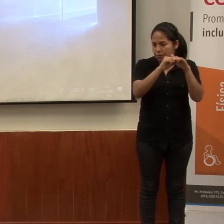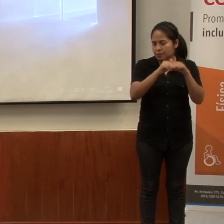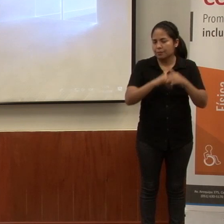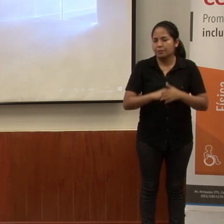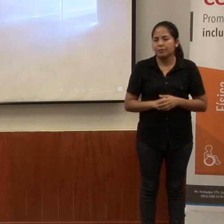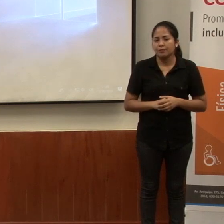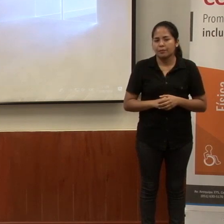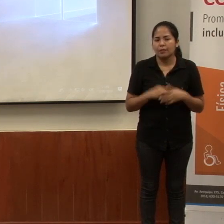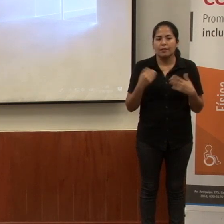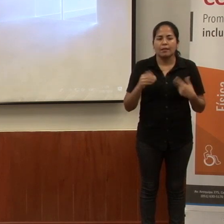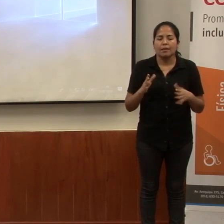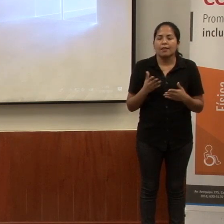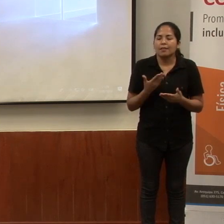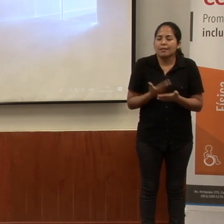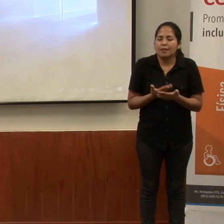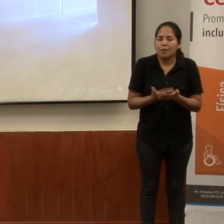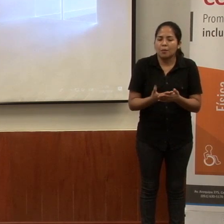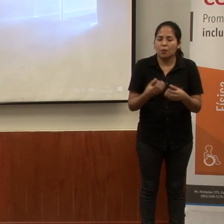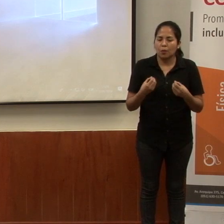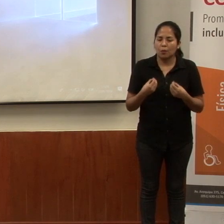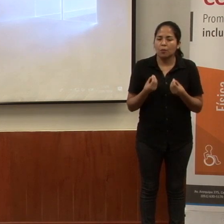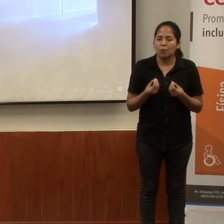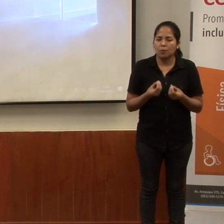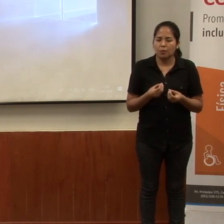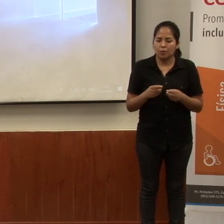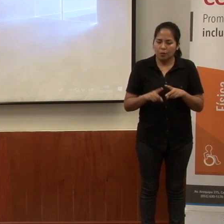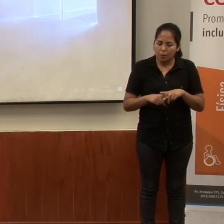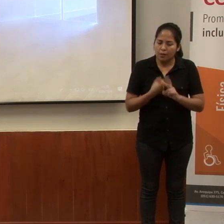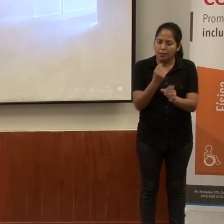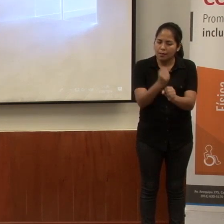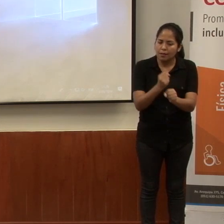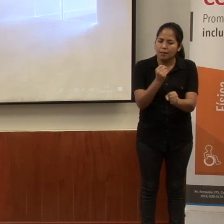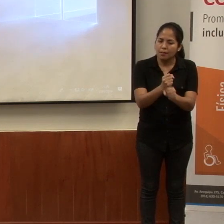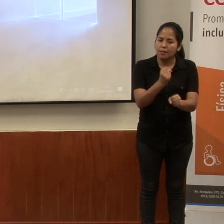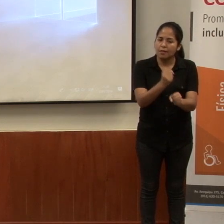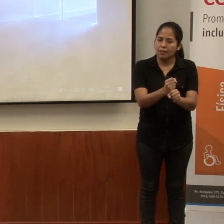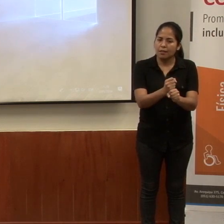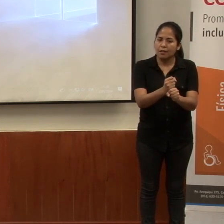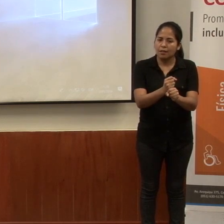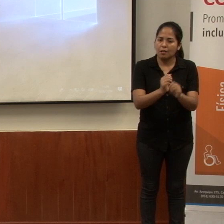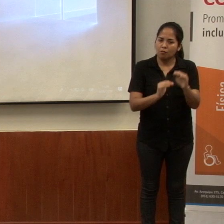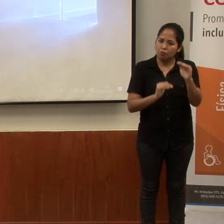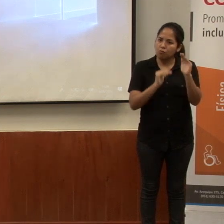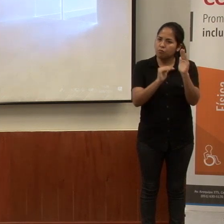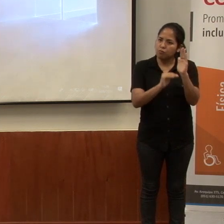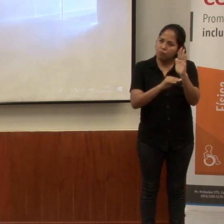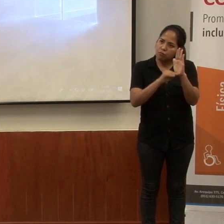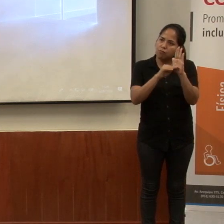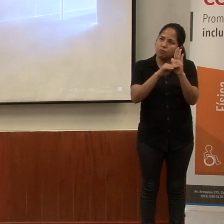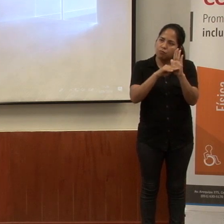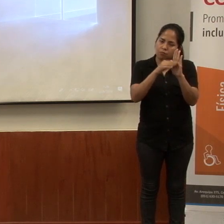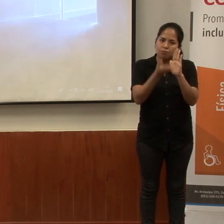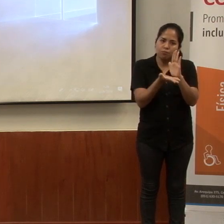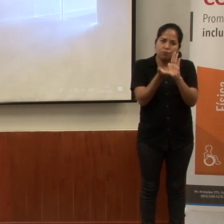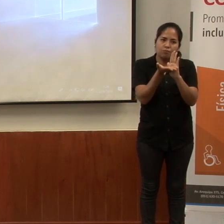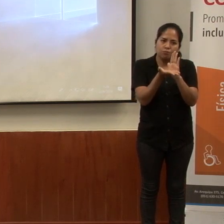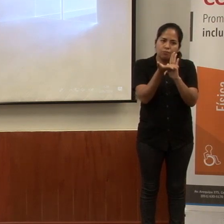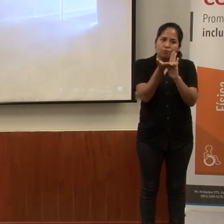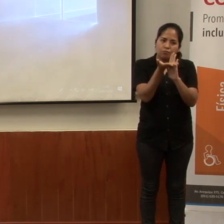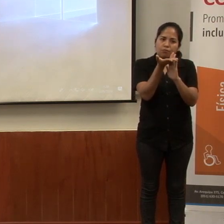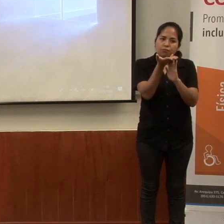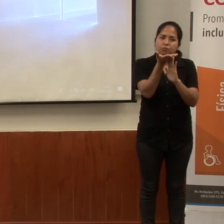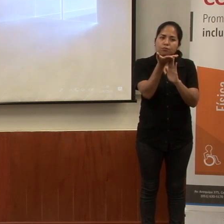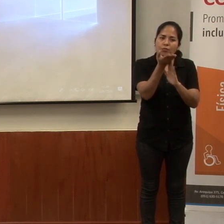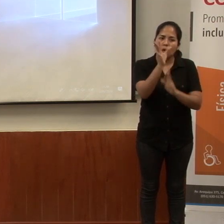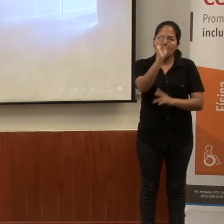tenemos el indicador base y este año vamos a trabajar a ver si llegamos este año al 50% y para el 2021 de repente